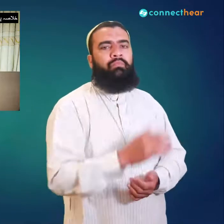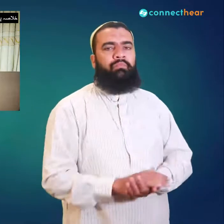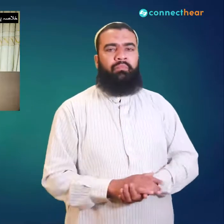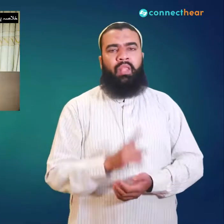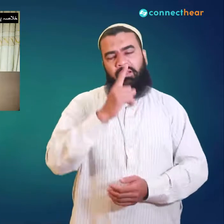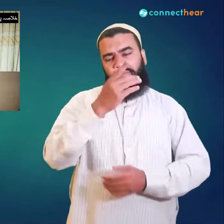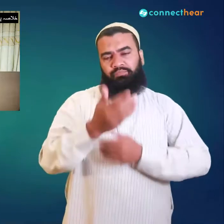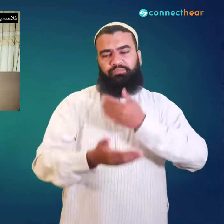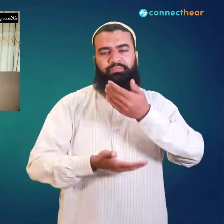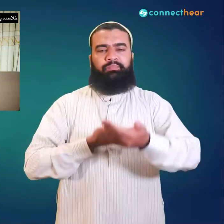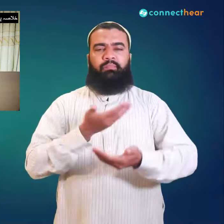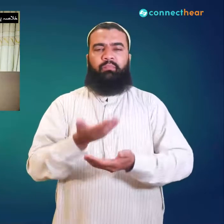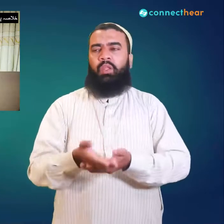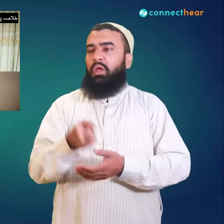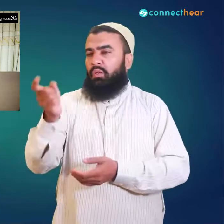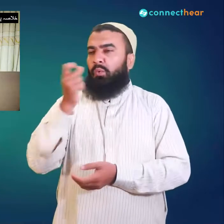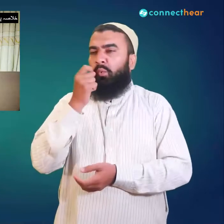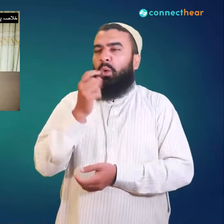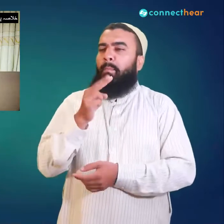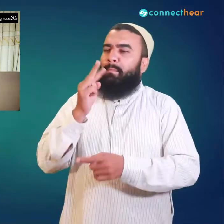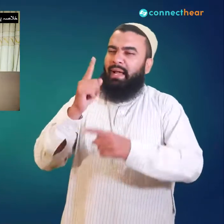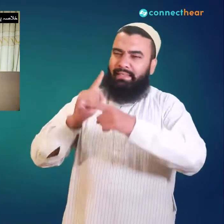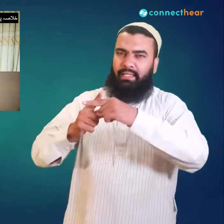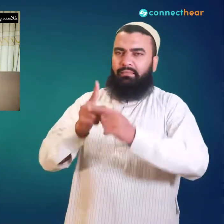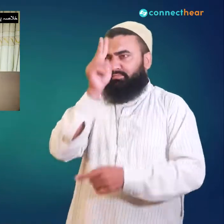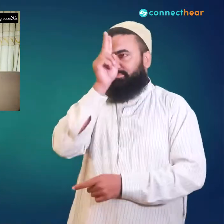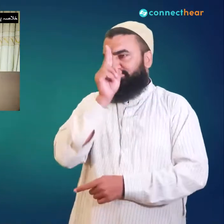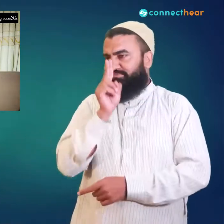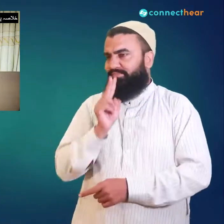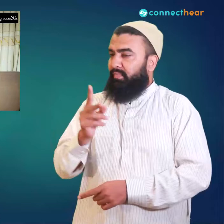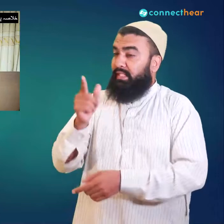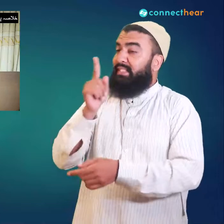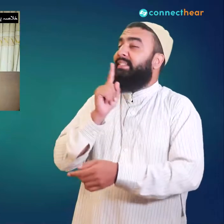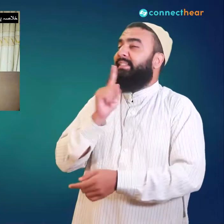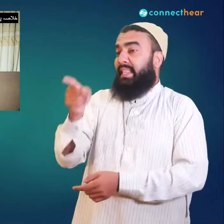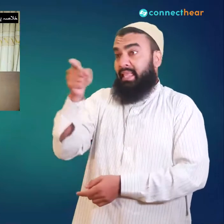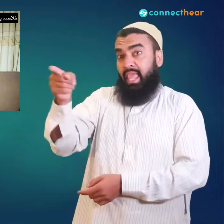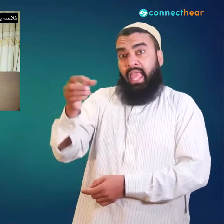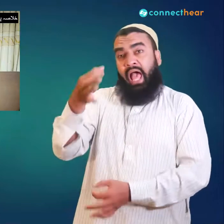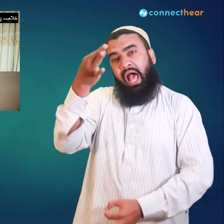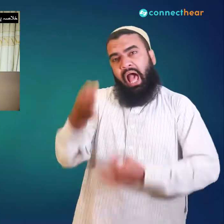اللہ نے فرمایا کہ یہ فاسق لوگ ہیں اور ان کے لیے جہنم کا عذاب ہے۔